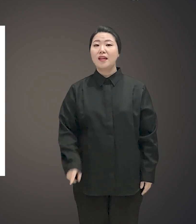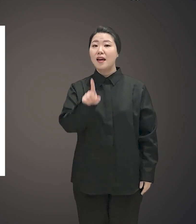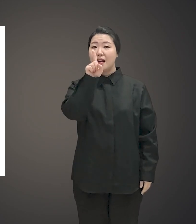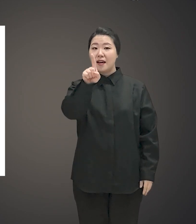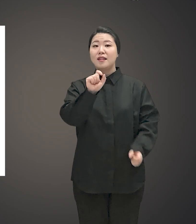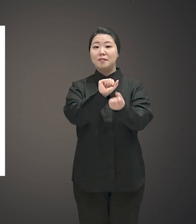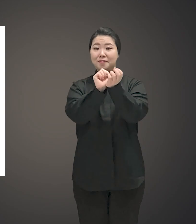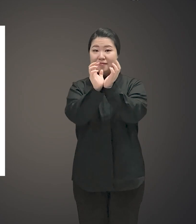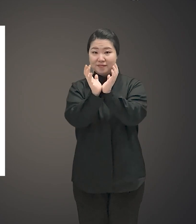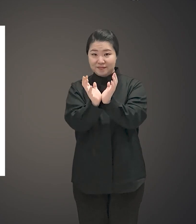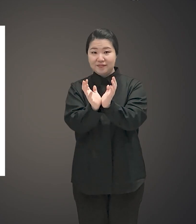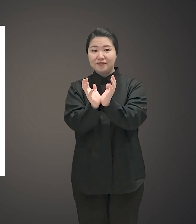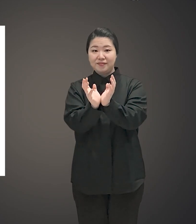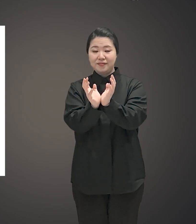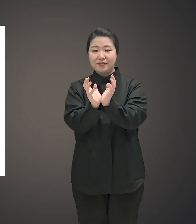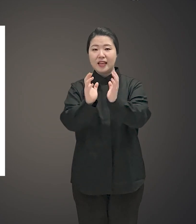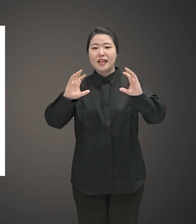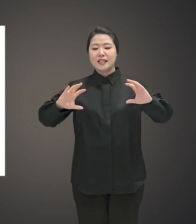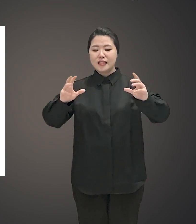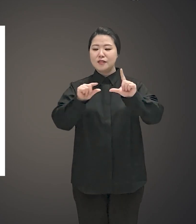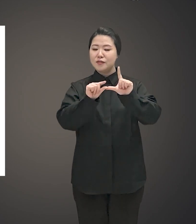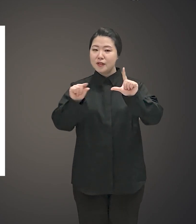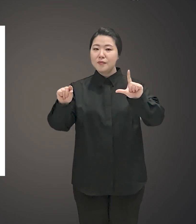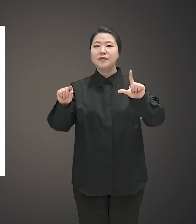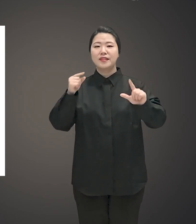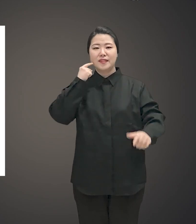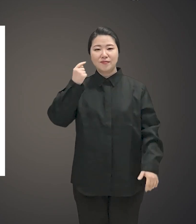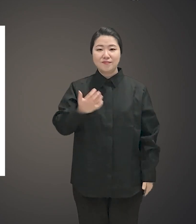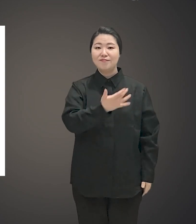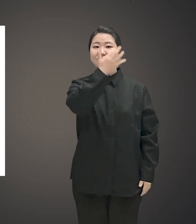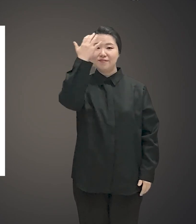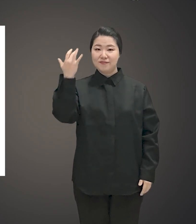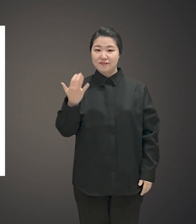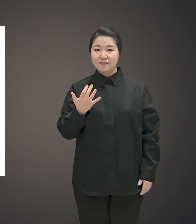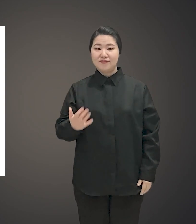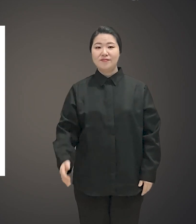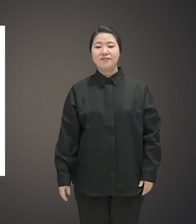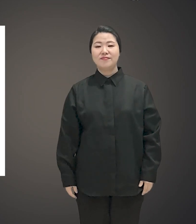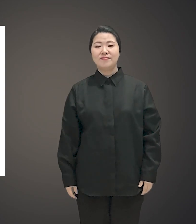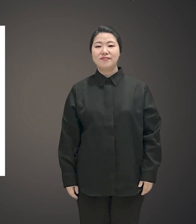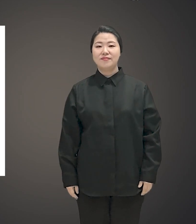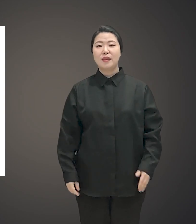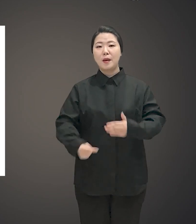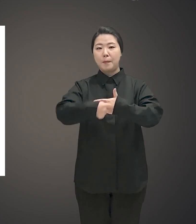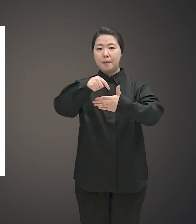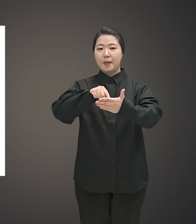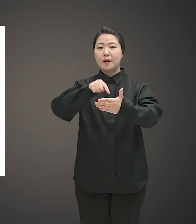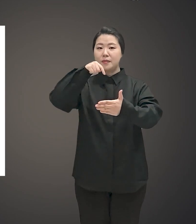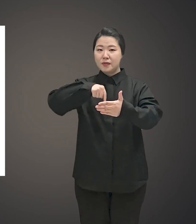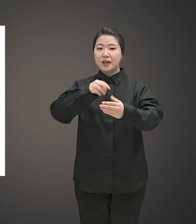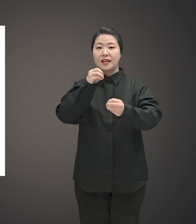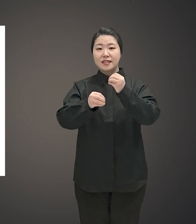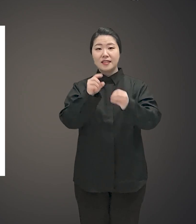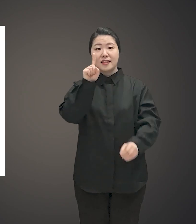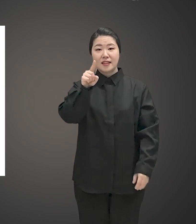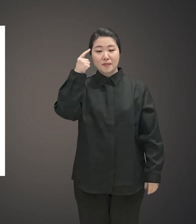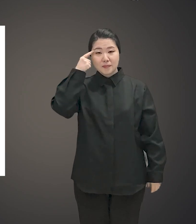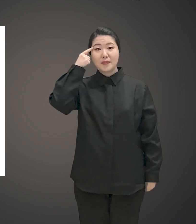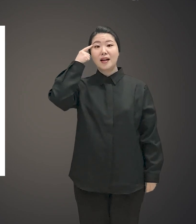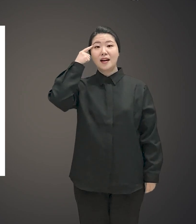한 송이 피었습니다. 지구 한 모퉁이가 아름다워졌습니다. 마음속에 시 하나 싹